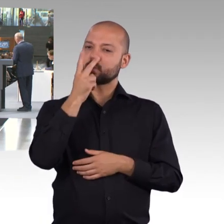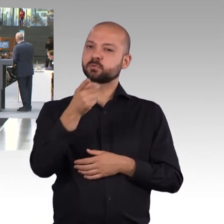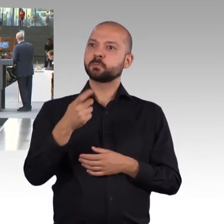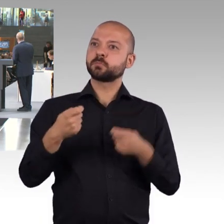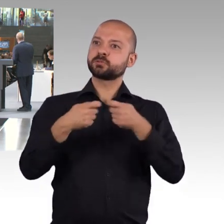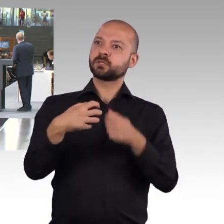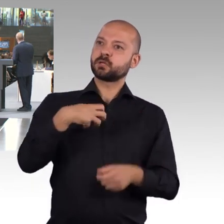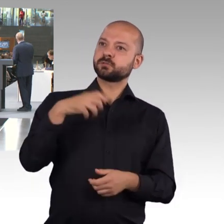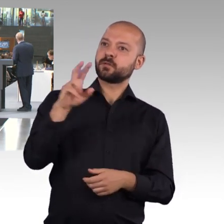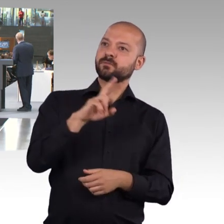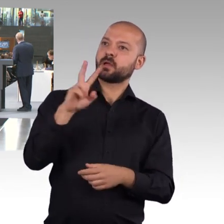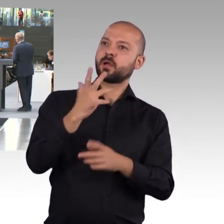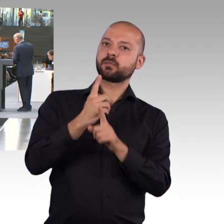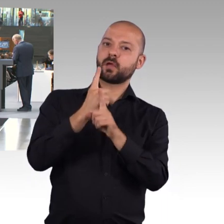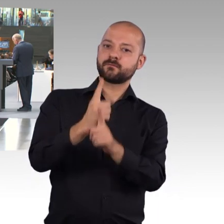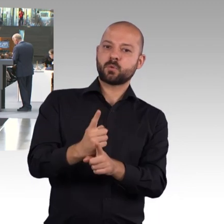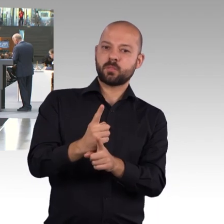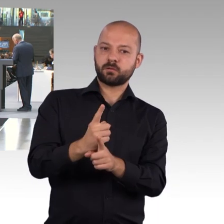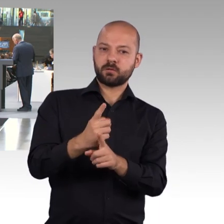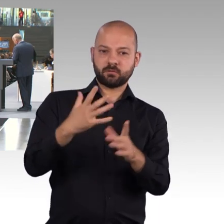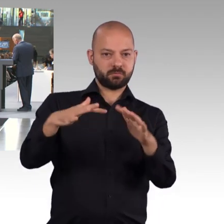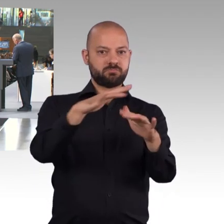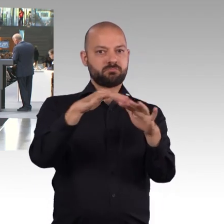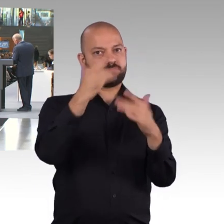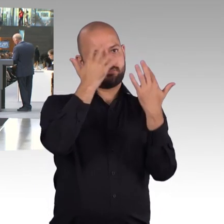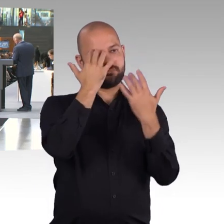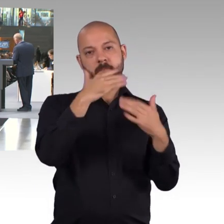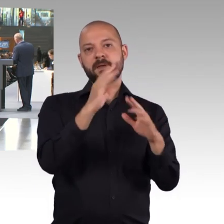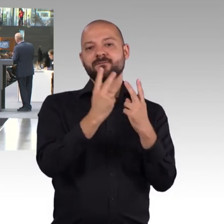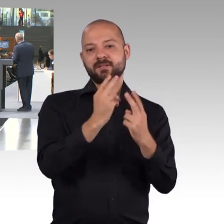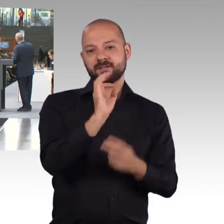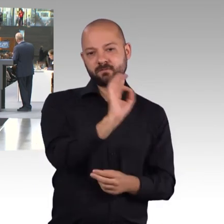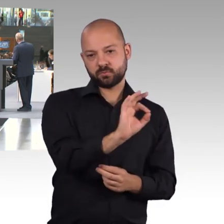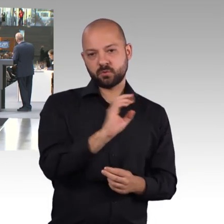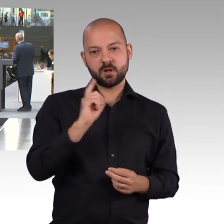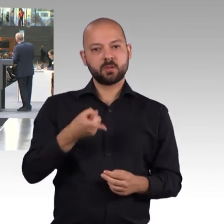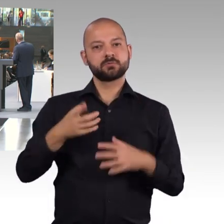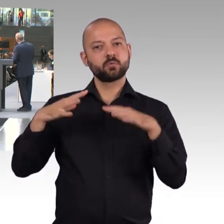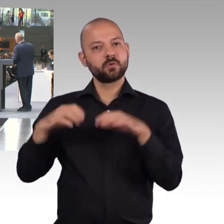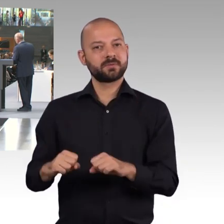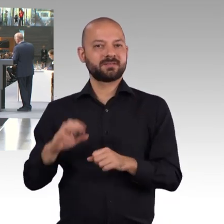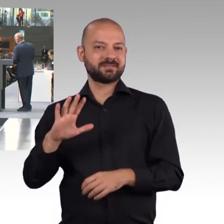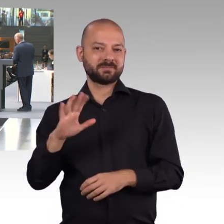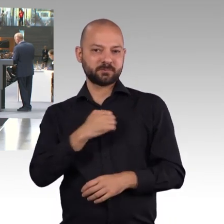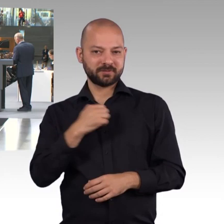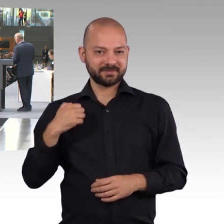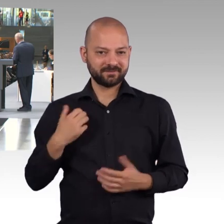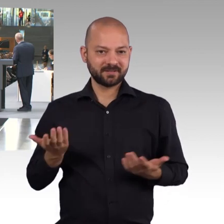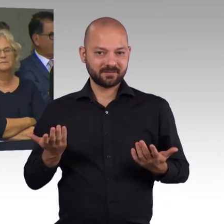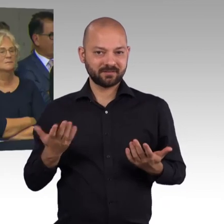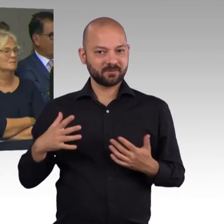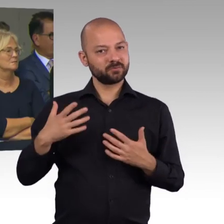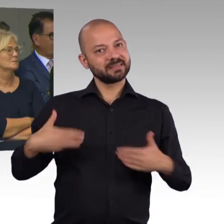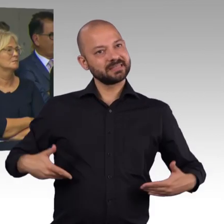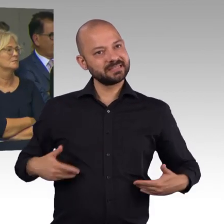Glück für ihr Amt gewünscht worden. Vollkommen falsch. Unsere Bundeswehr ordentlich zu führen,